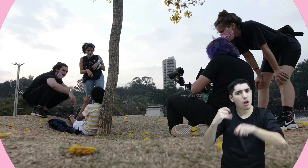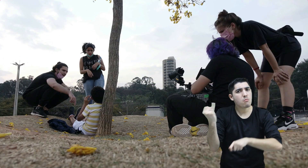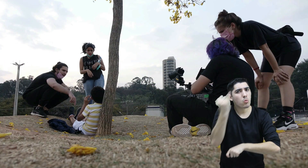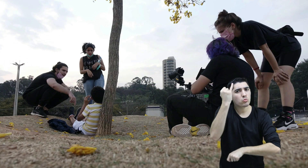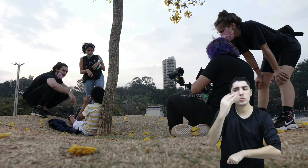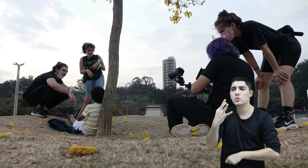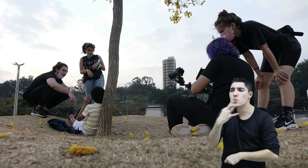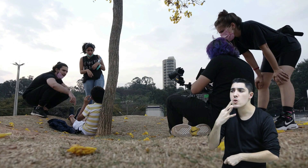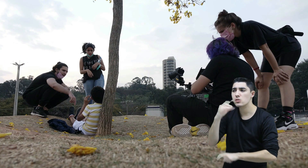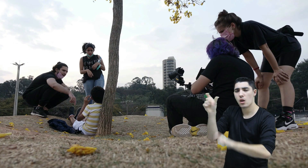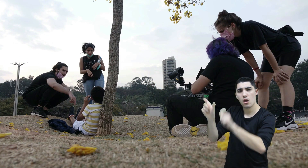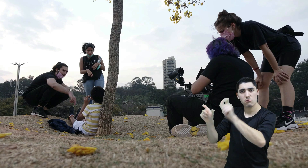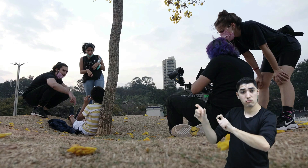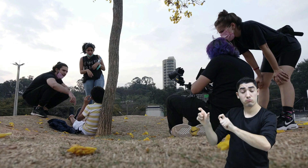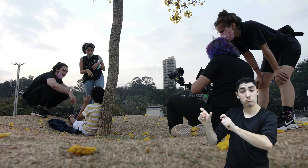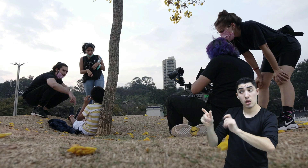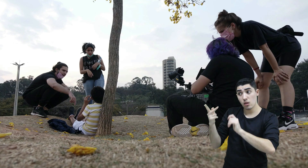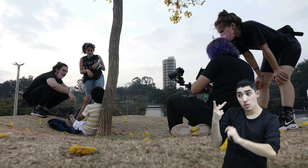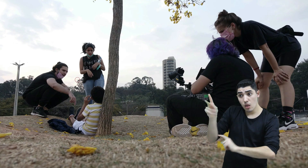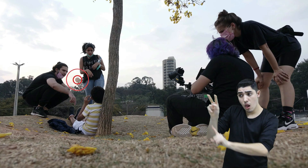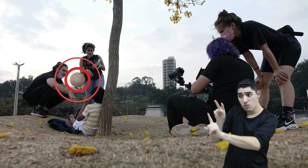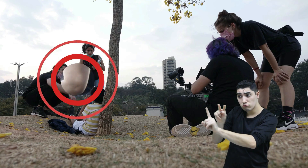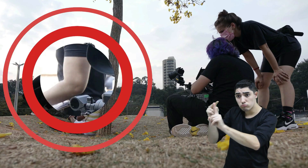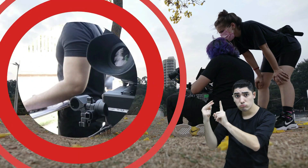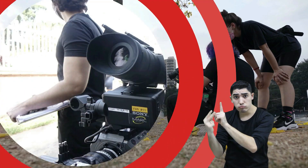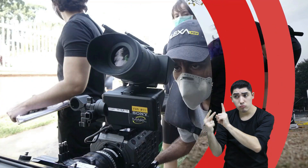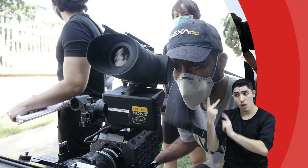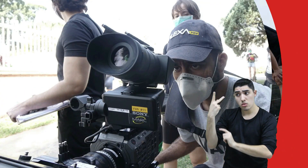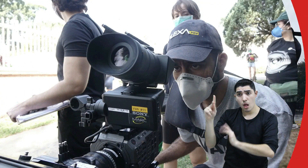e se projetar no ponto de vista dele.